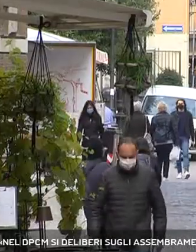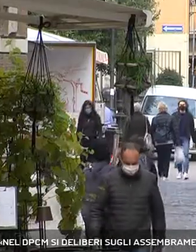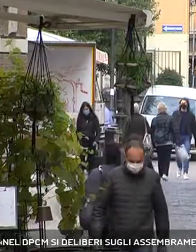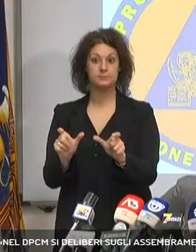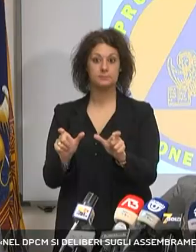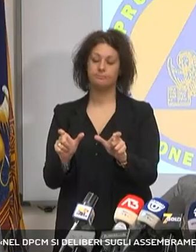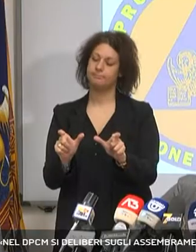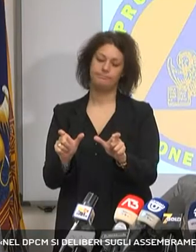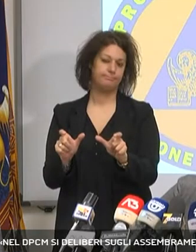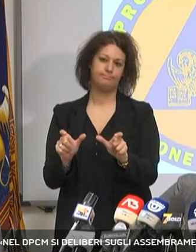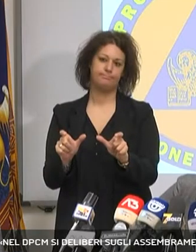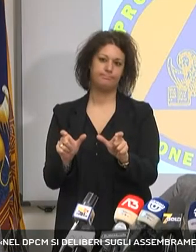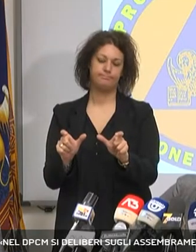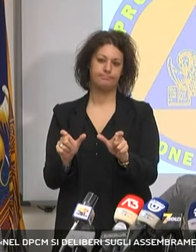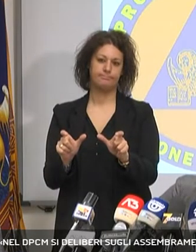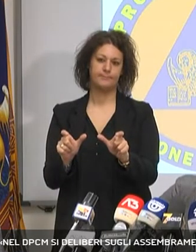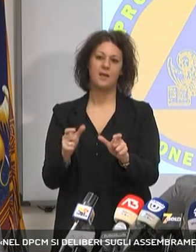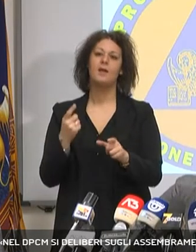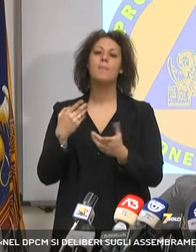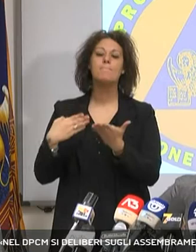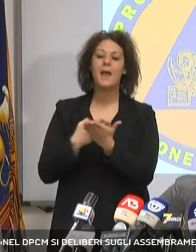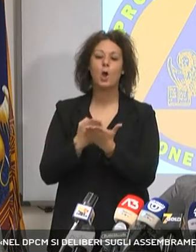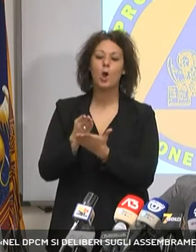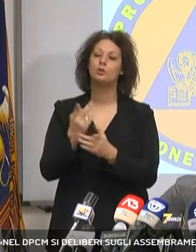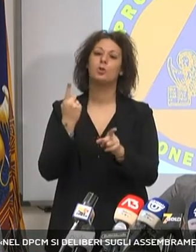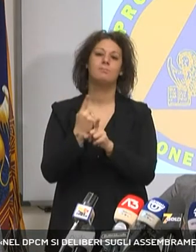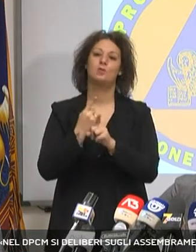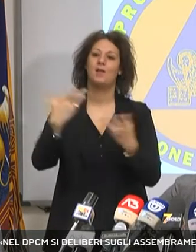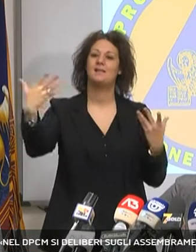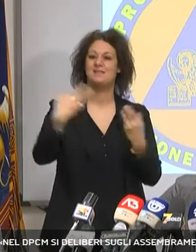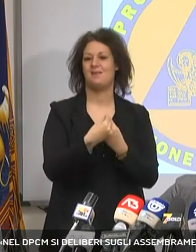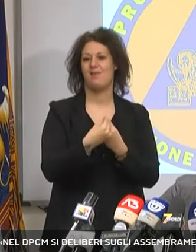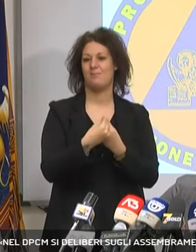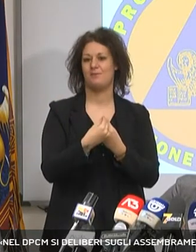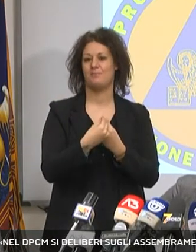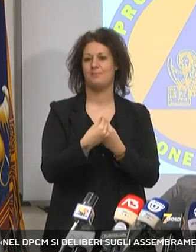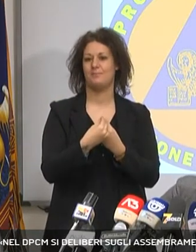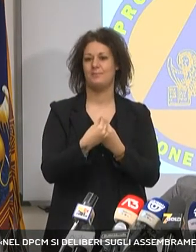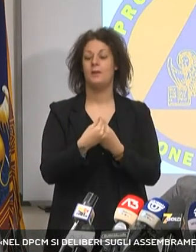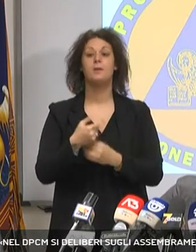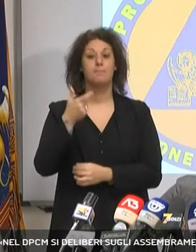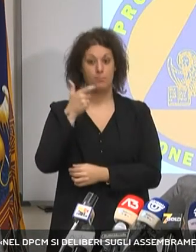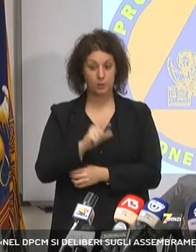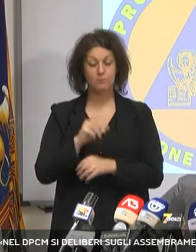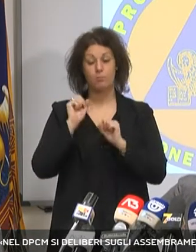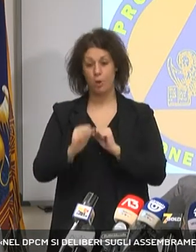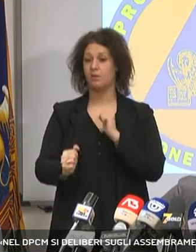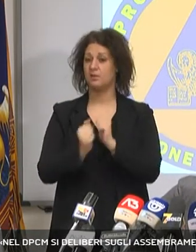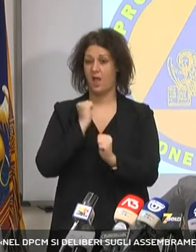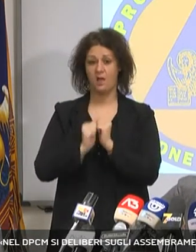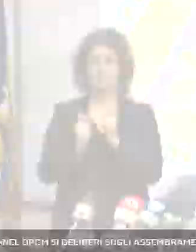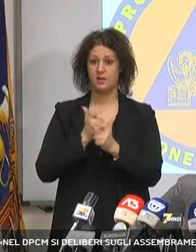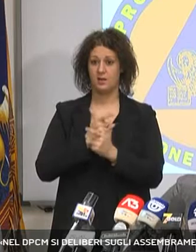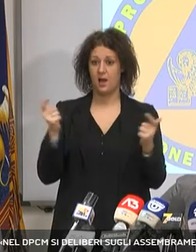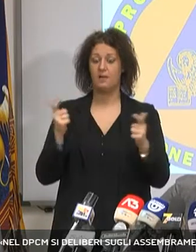cittadini ci tengano a capire questo percorso dobbiamo fare assieme se noi ci facciamo tanto male non moriremo di cori non moriremo di altre patologie